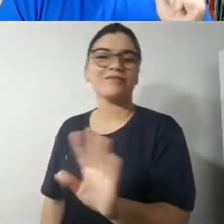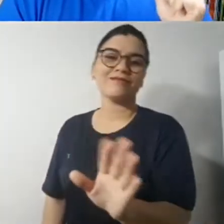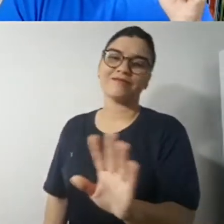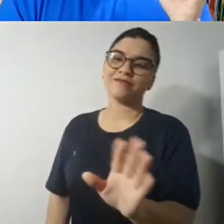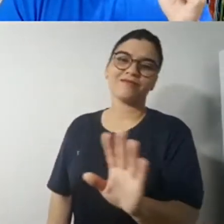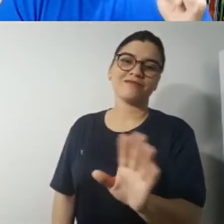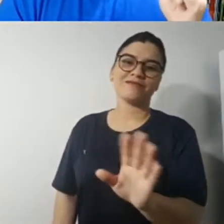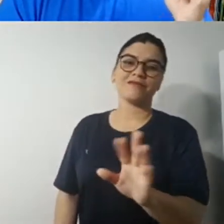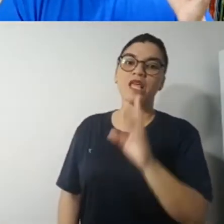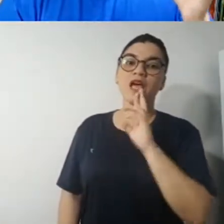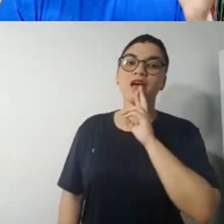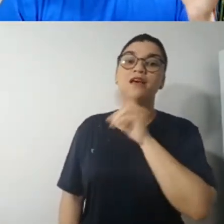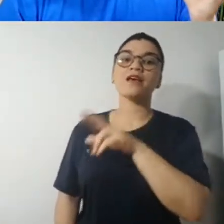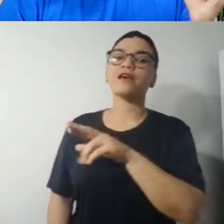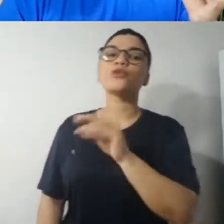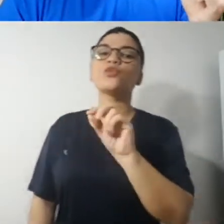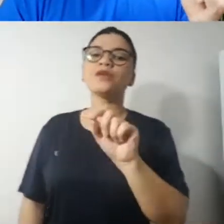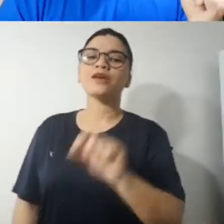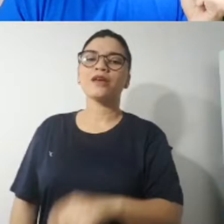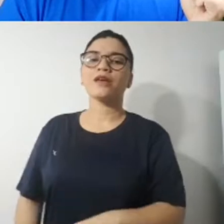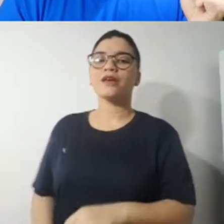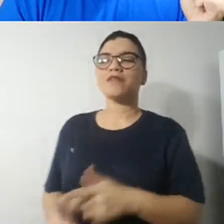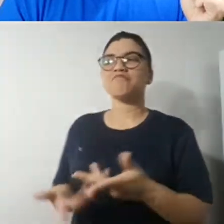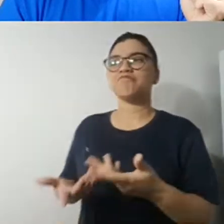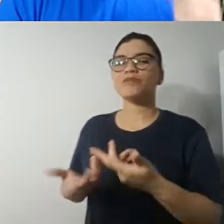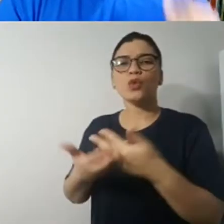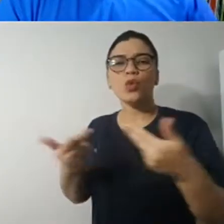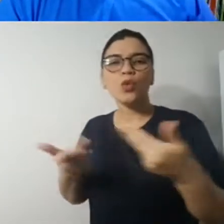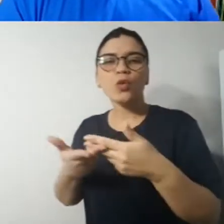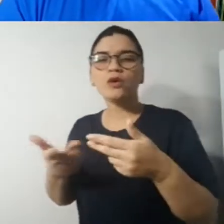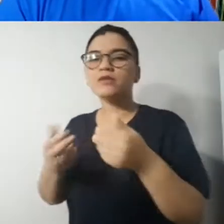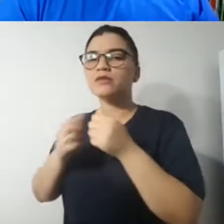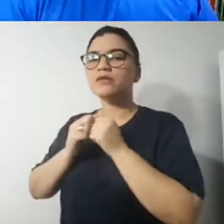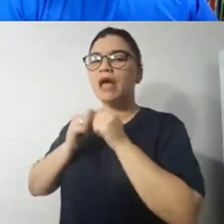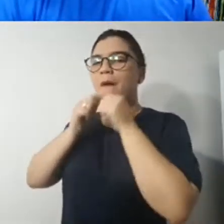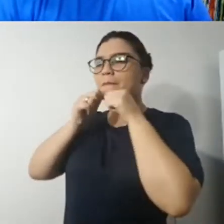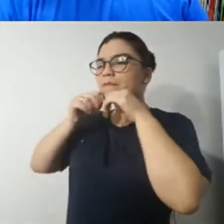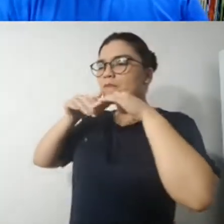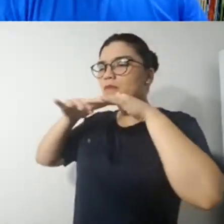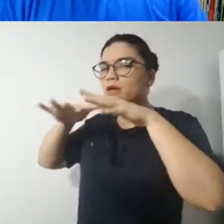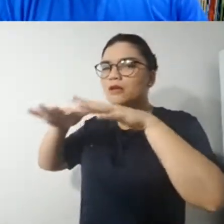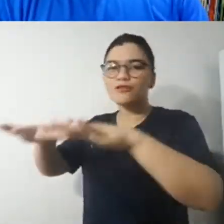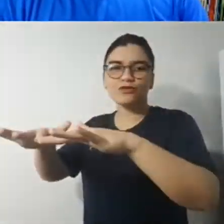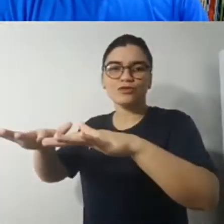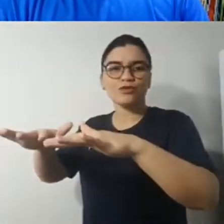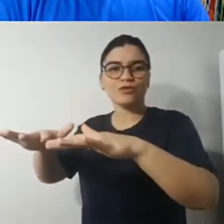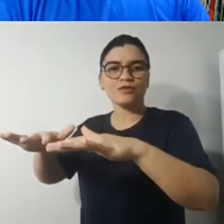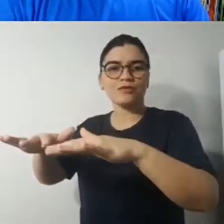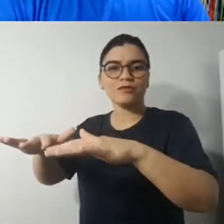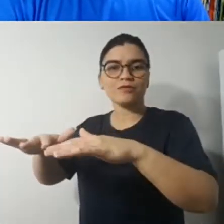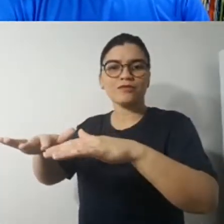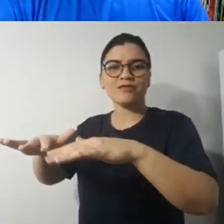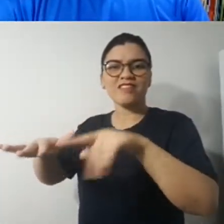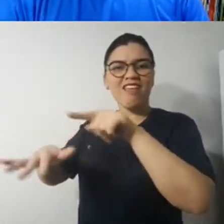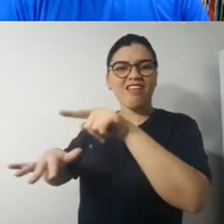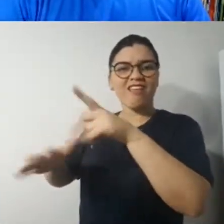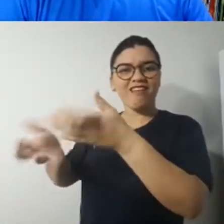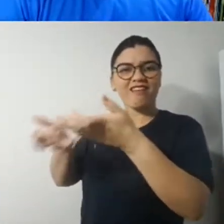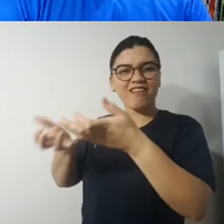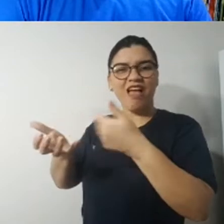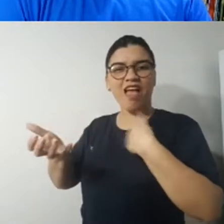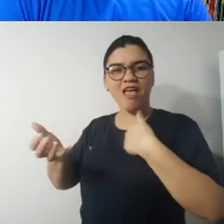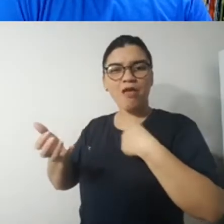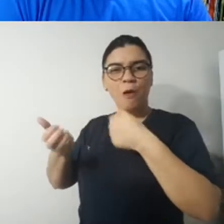com palavras de bênção. Então, quando alguém me prejudica, eu não devo buscar